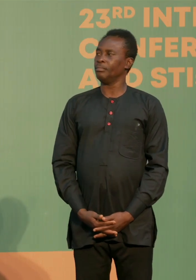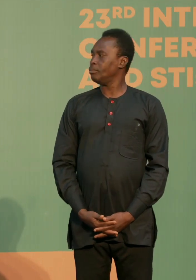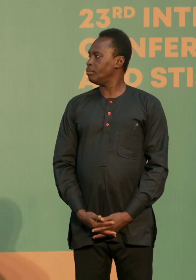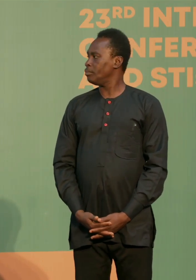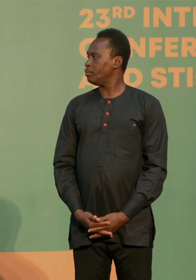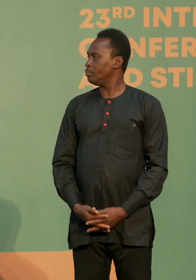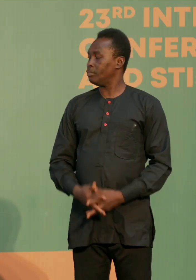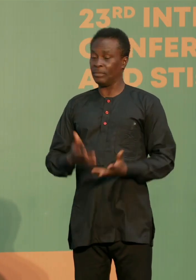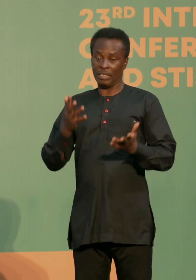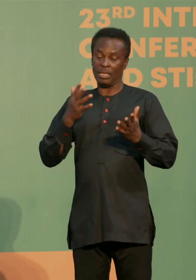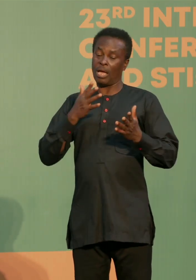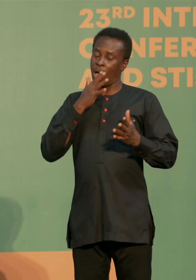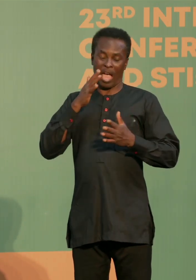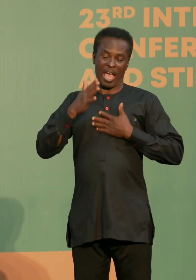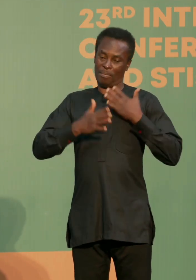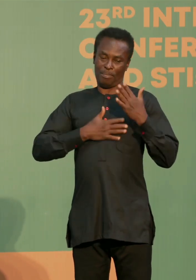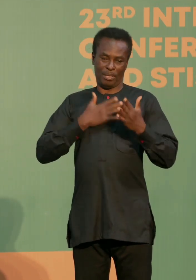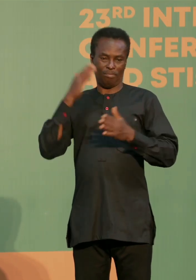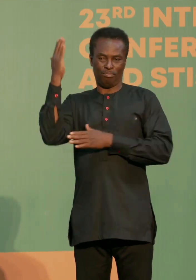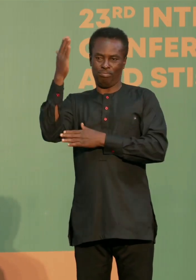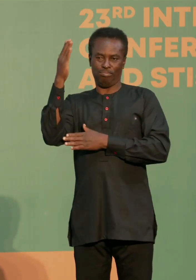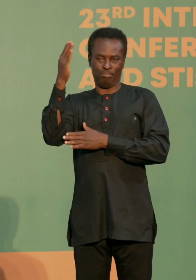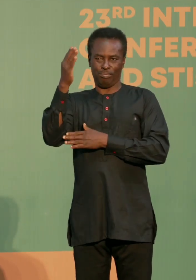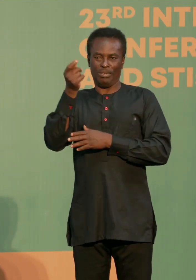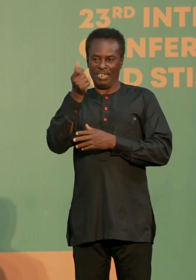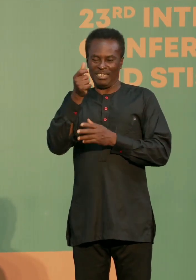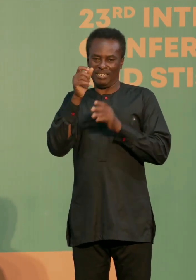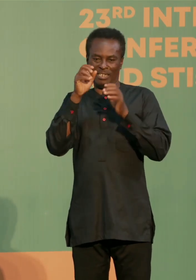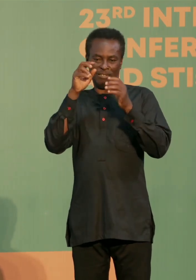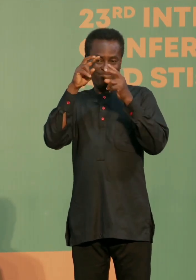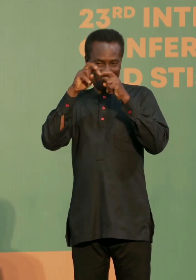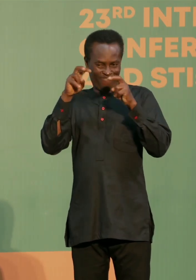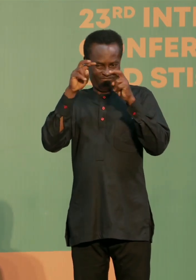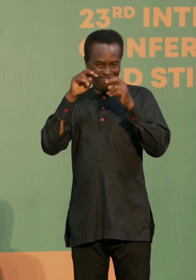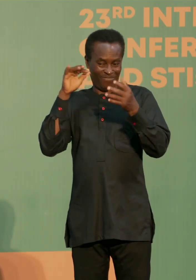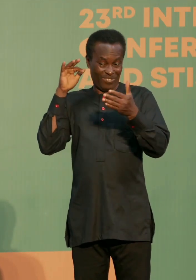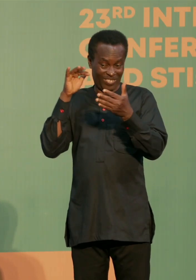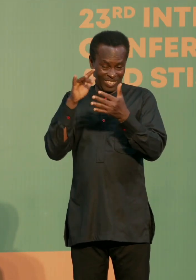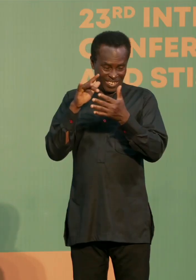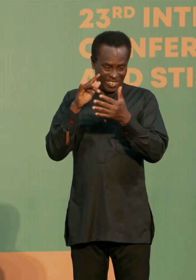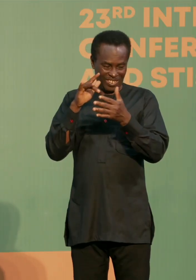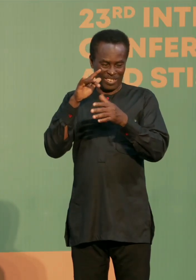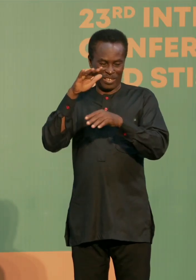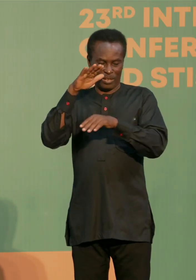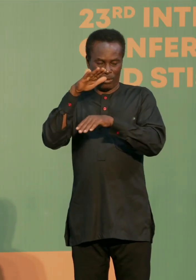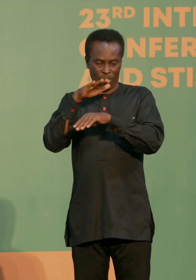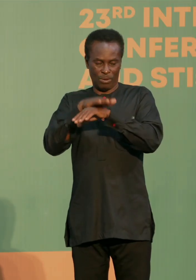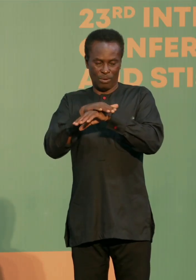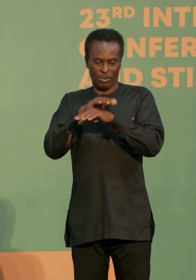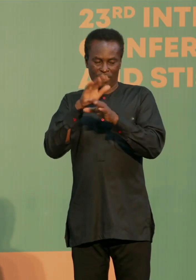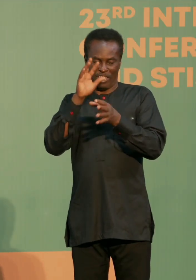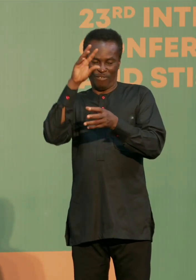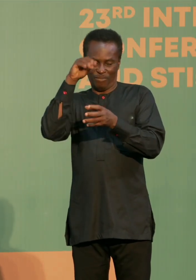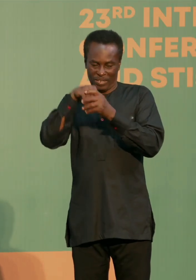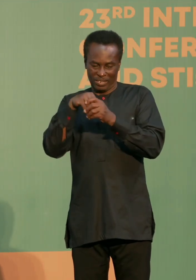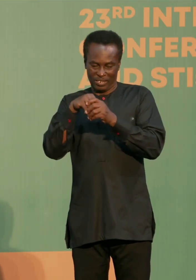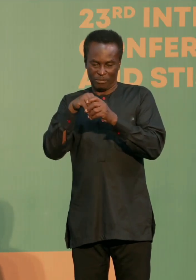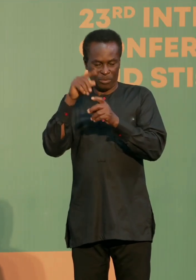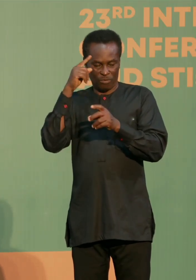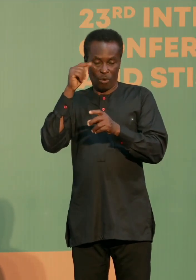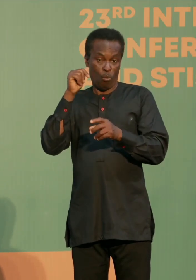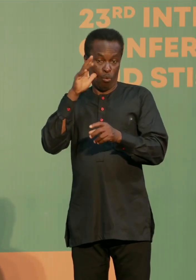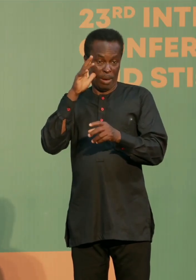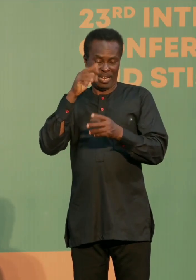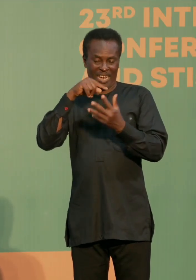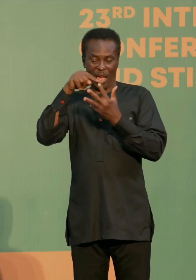J'ai le plaisir de vous présenter notre étude intitulée « Profil épidémiologique et moléculaire des infections sexuellement transmissibles chez les